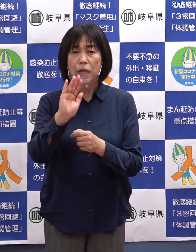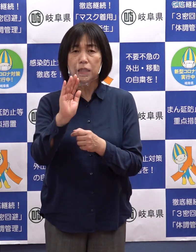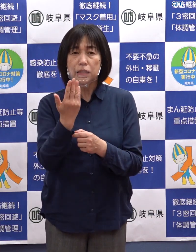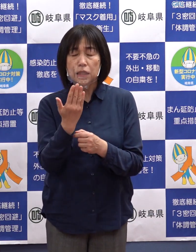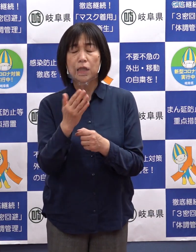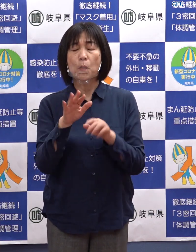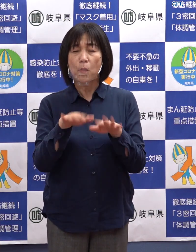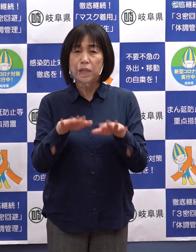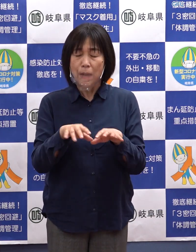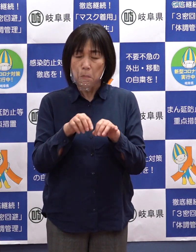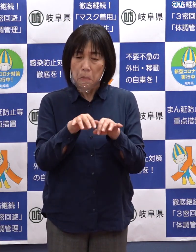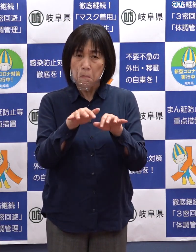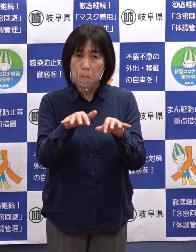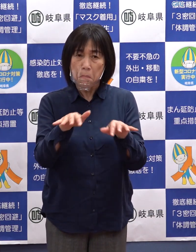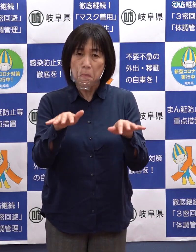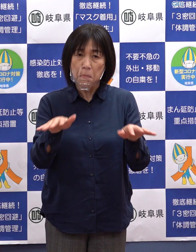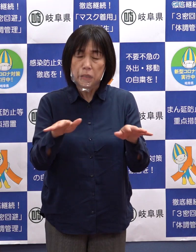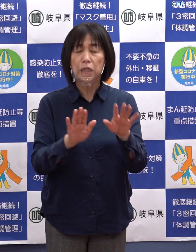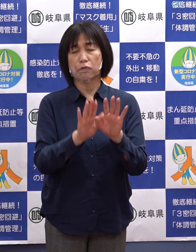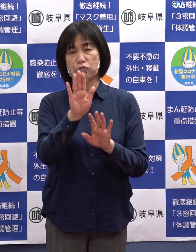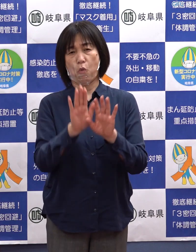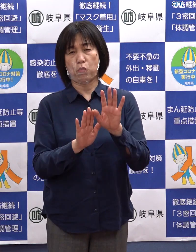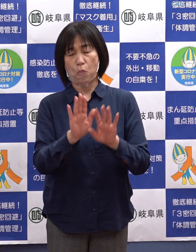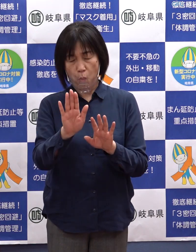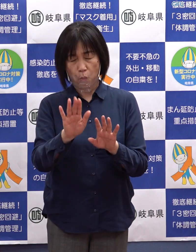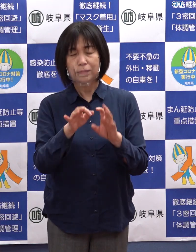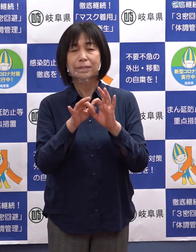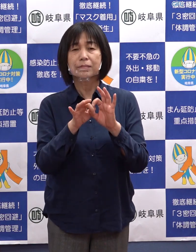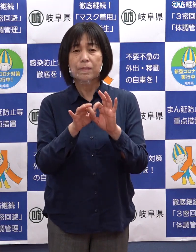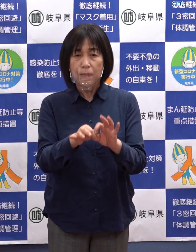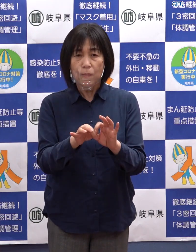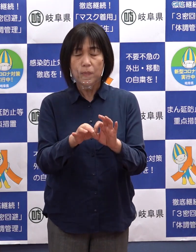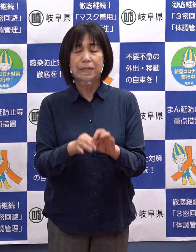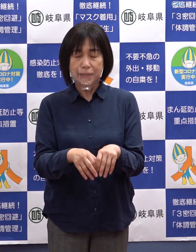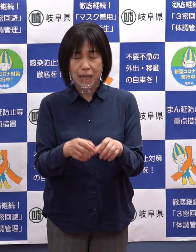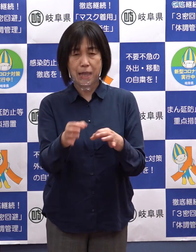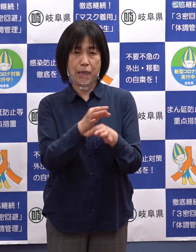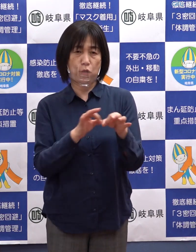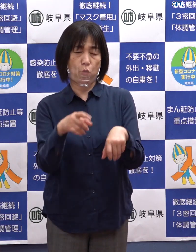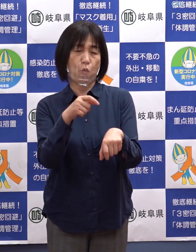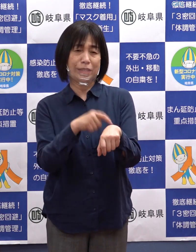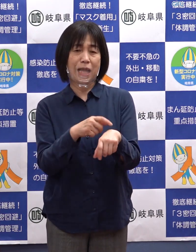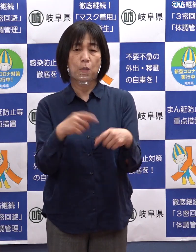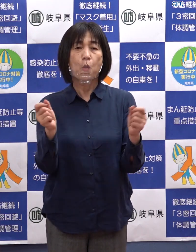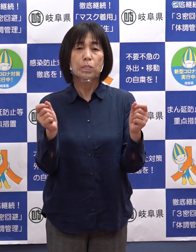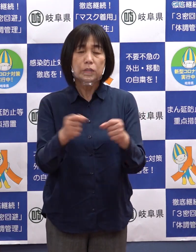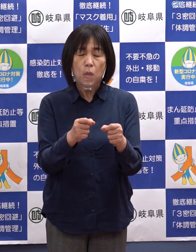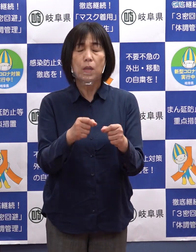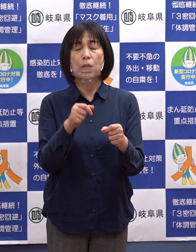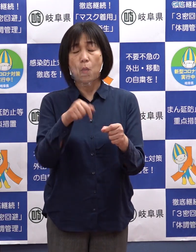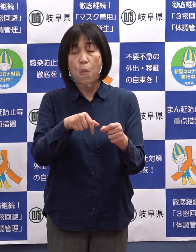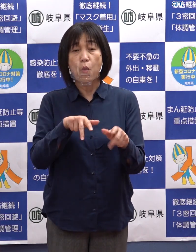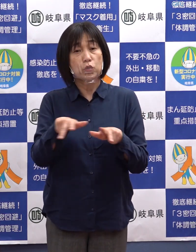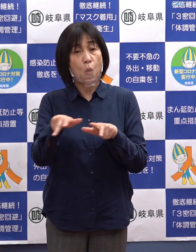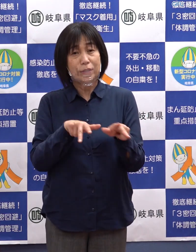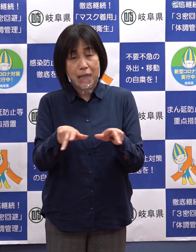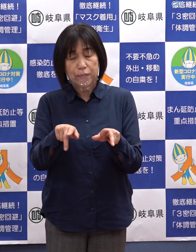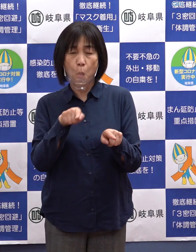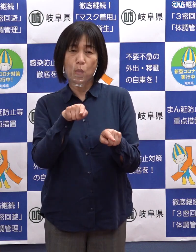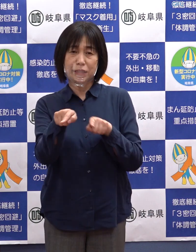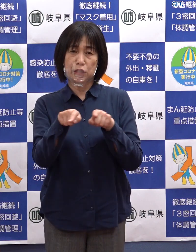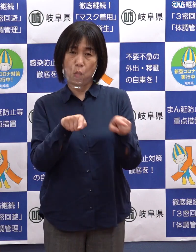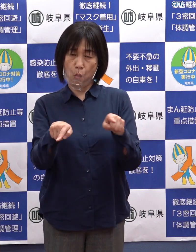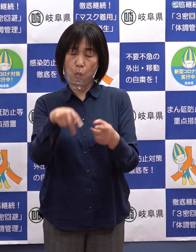機感の表れとして、それ以外のところもですね、時短要請を行政指導としてやらせていただくということ